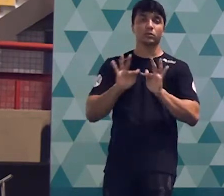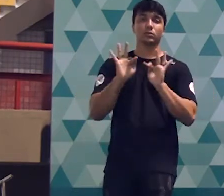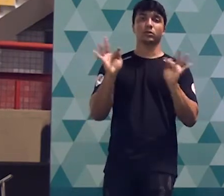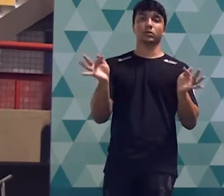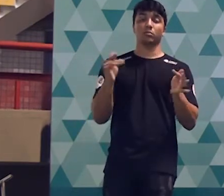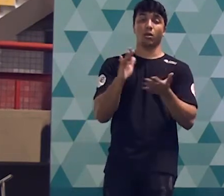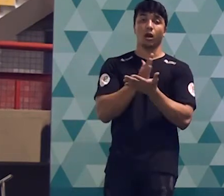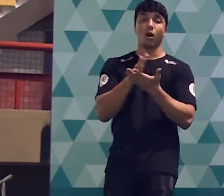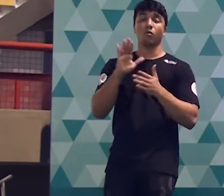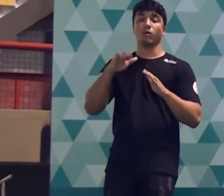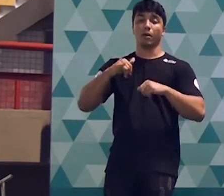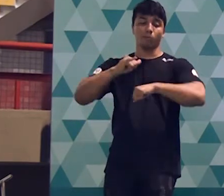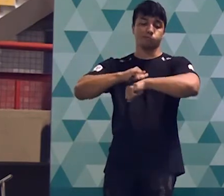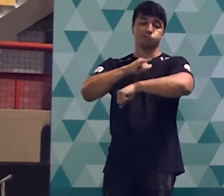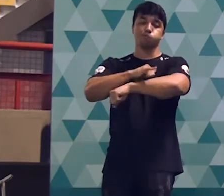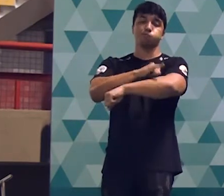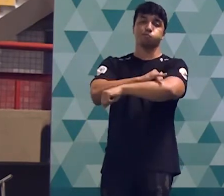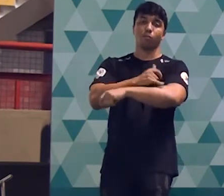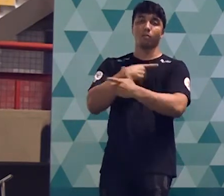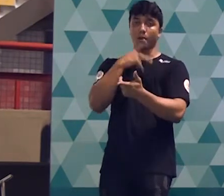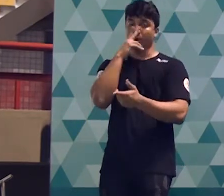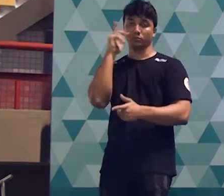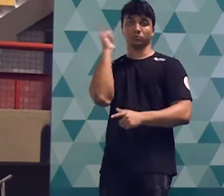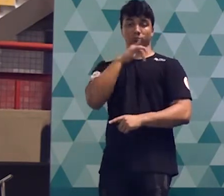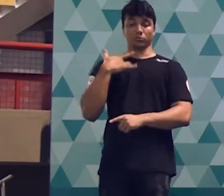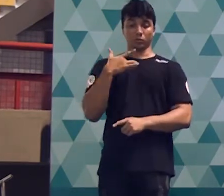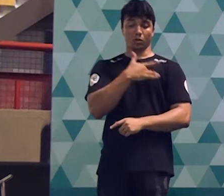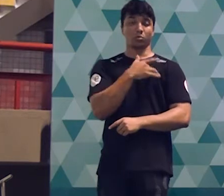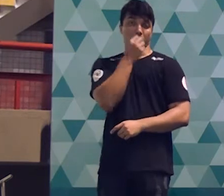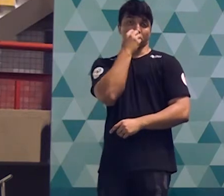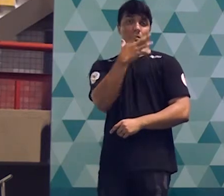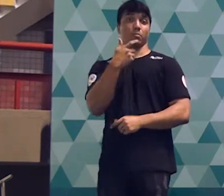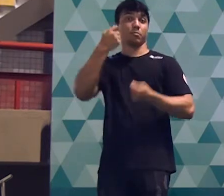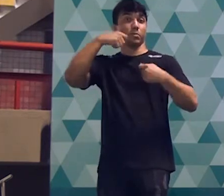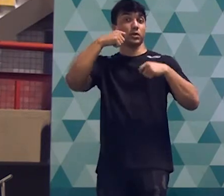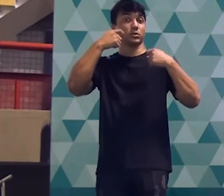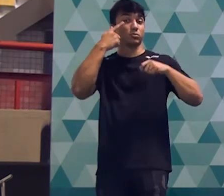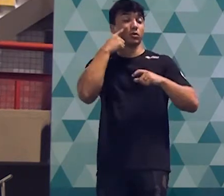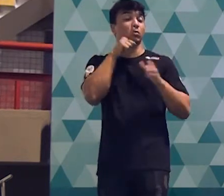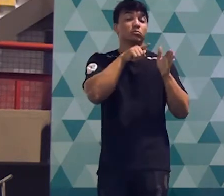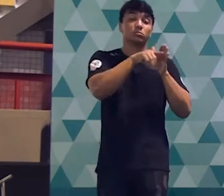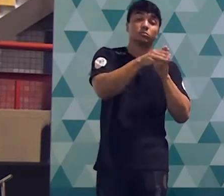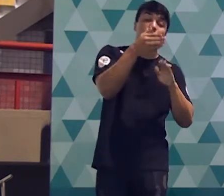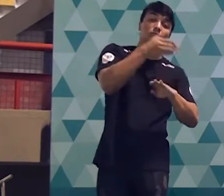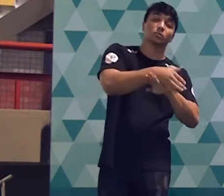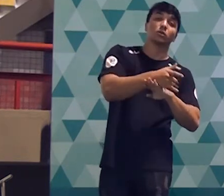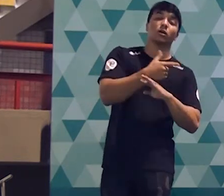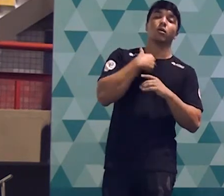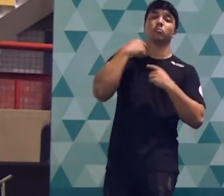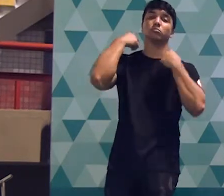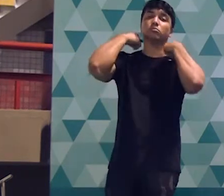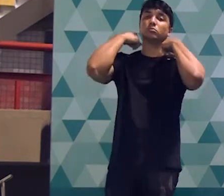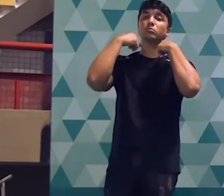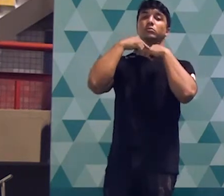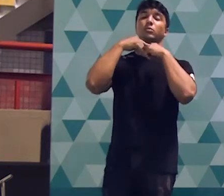às vezes está mais gordinho, mas está com saúde. É bom verificar, né? O